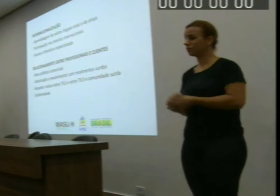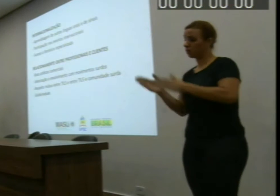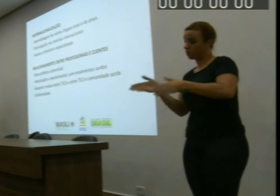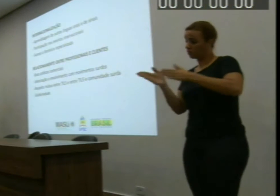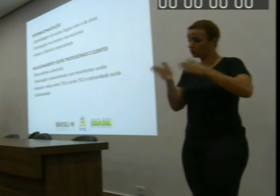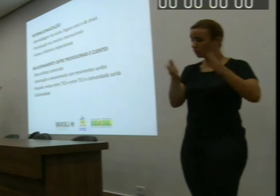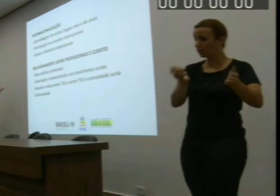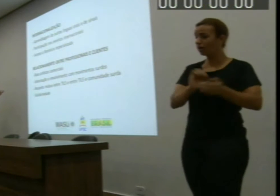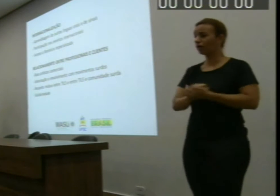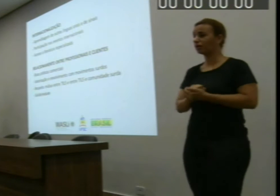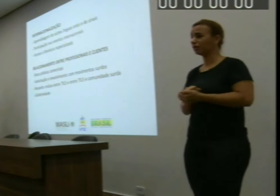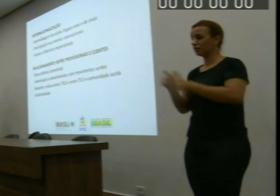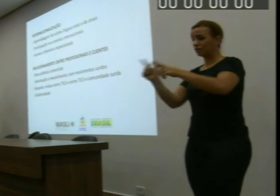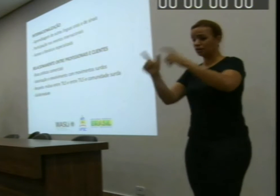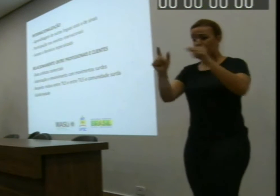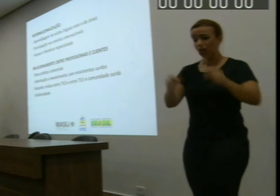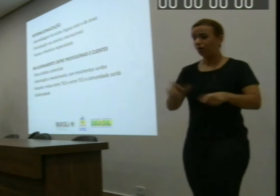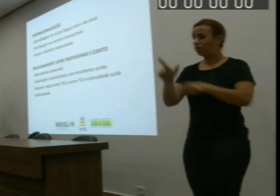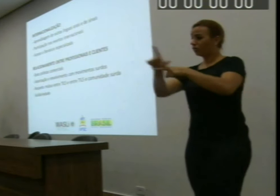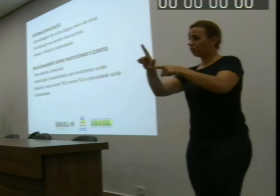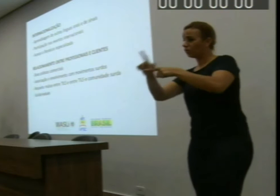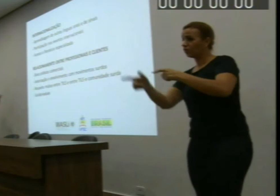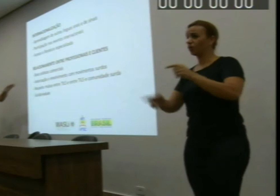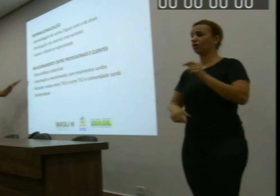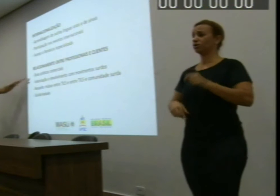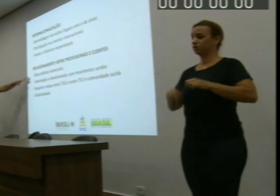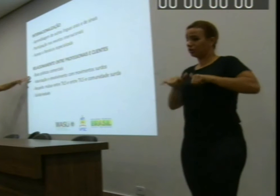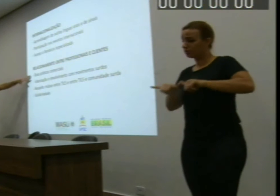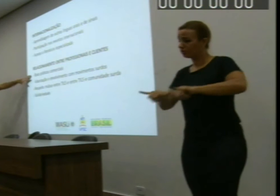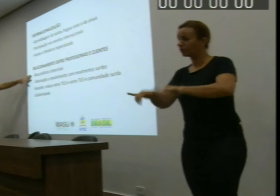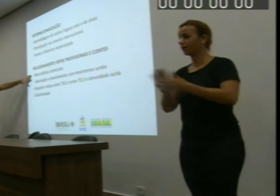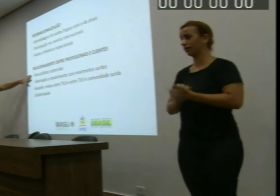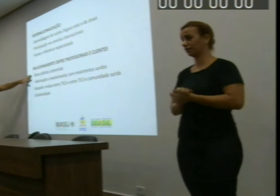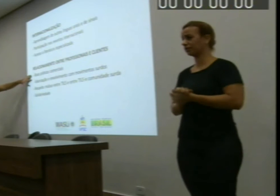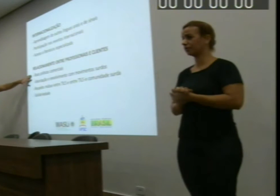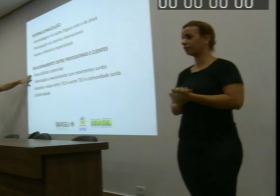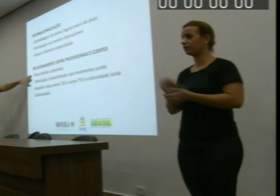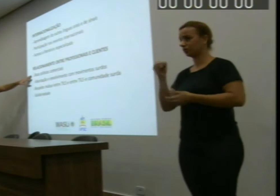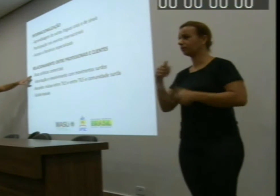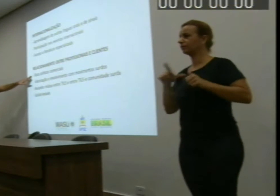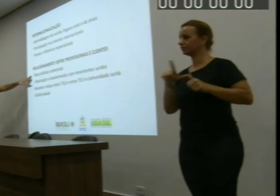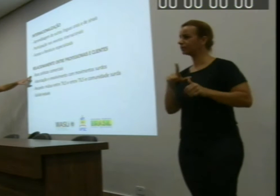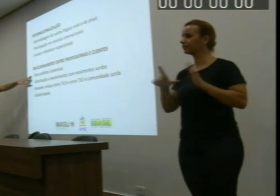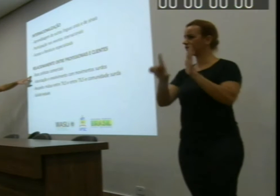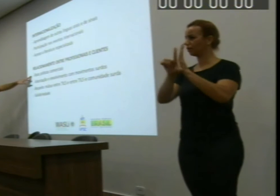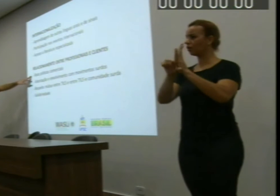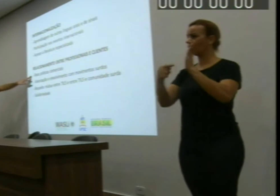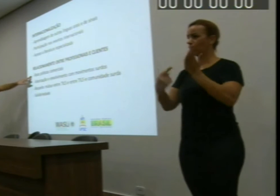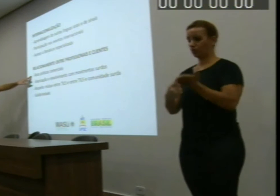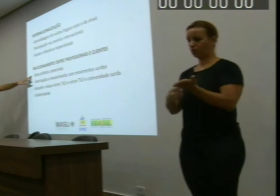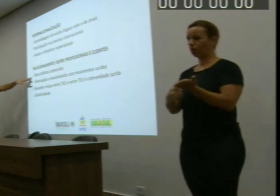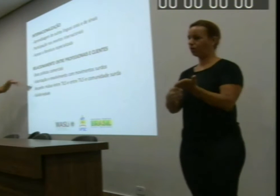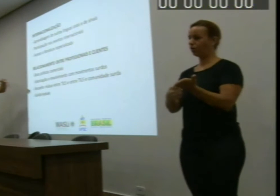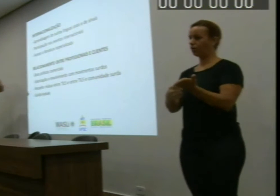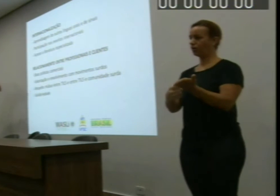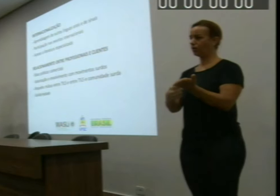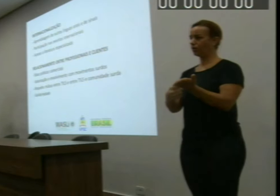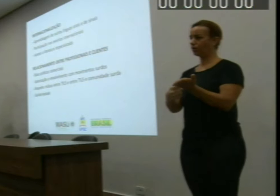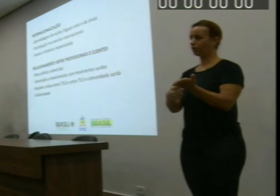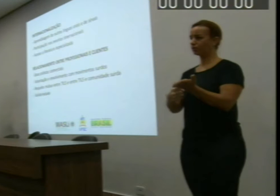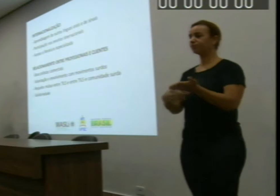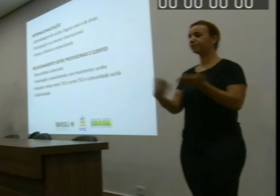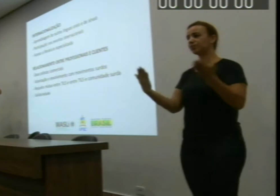ou em empresas Enfim então as boas práticas elas também precisam ser implementadas na nossa área hoje